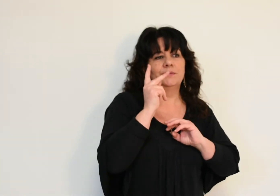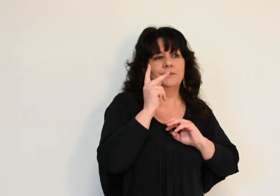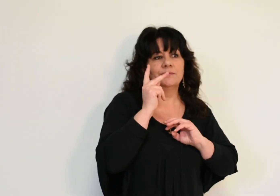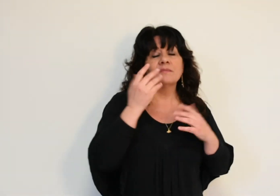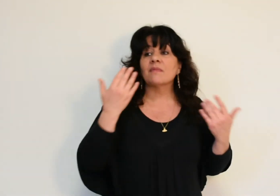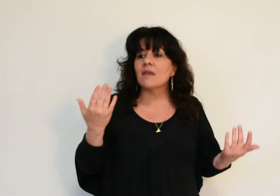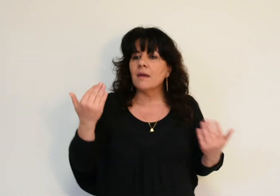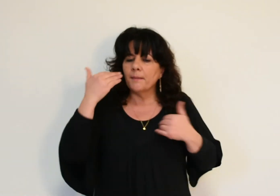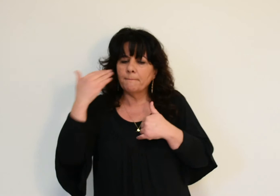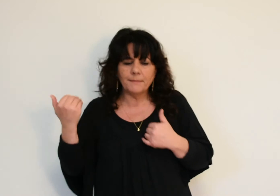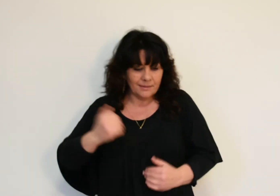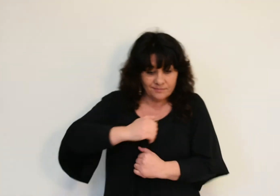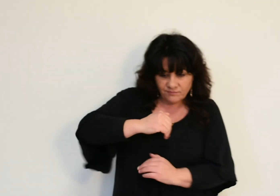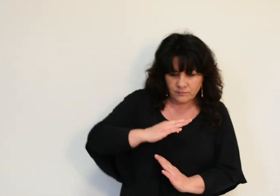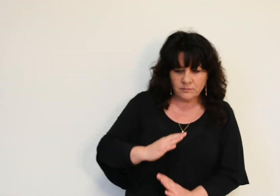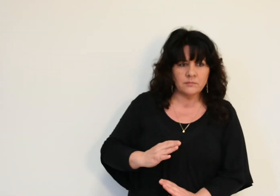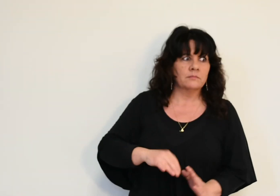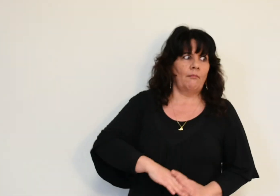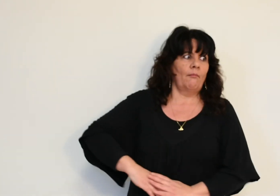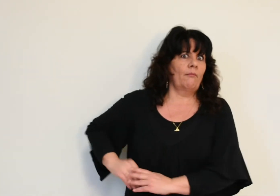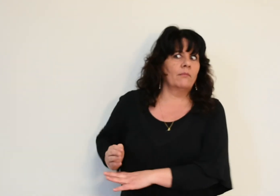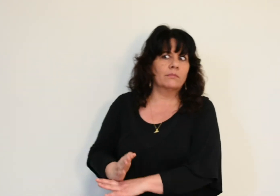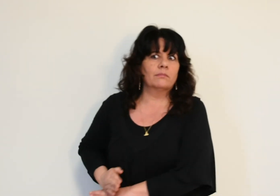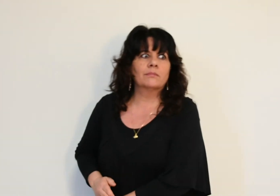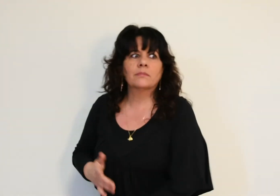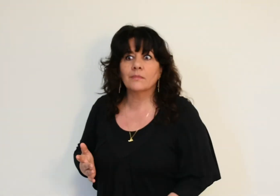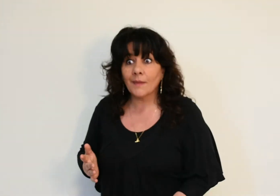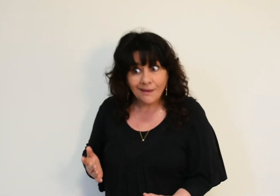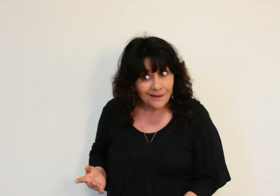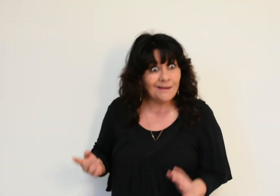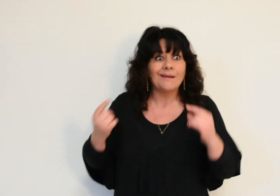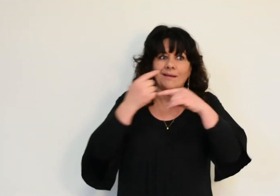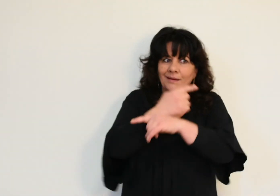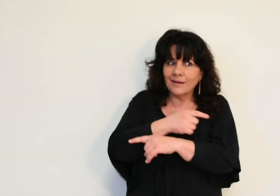Celles qui sont moins décentes, nous les traitons plus décemment.